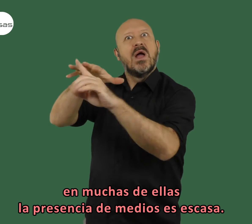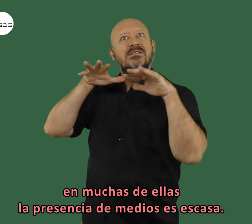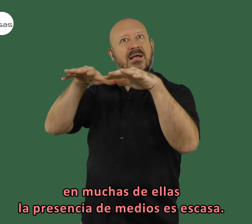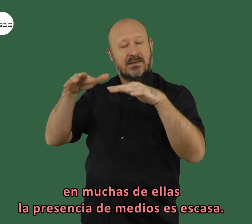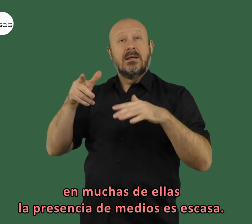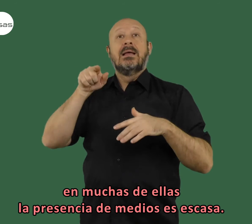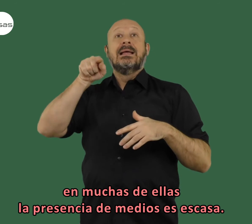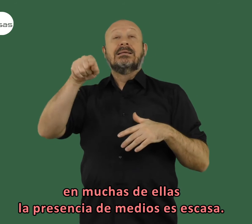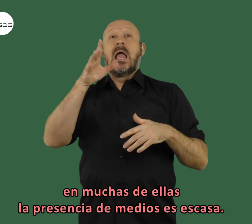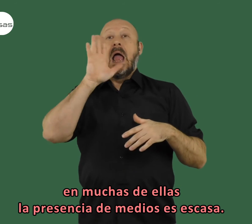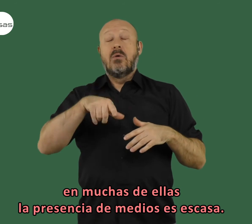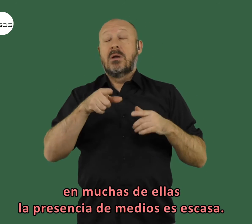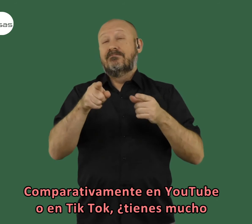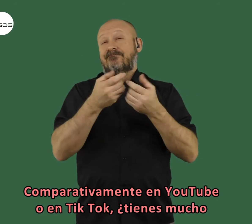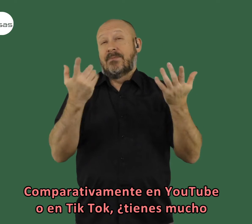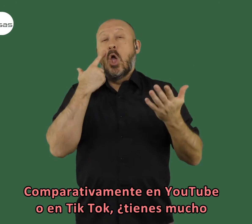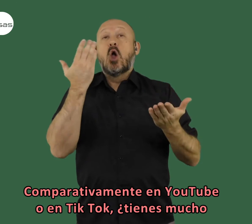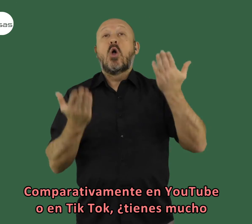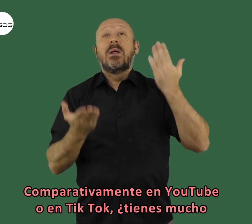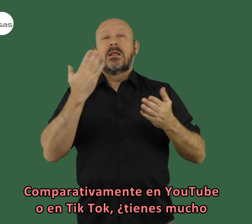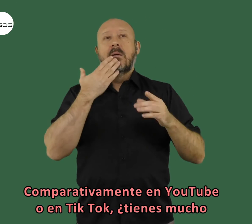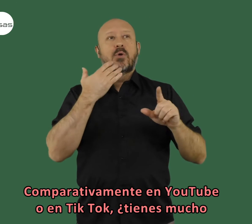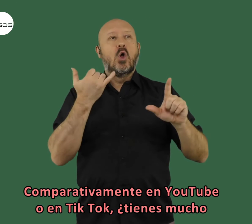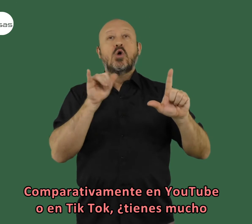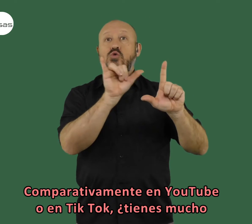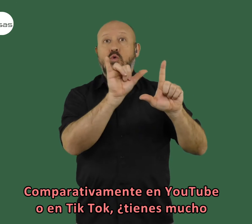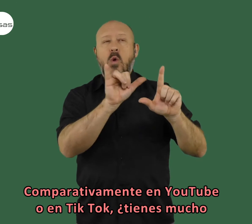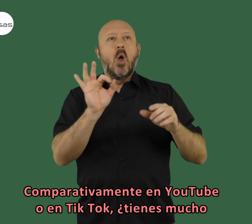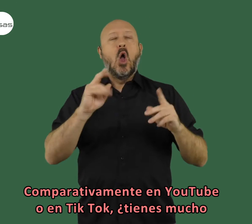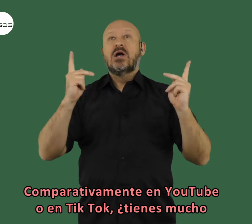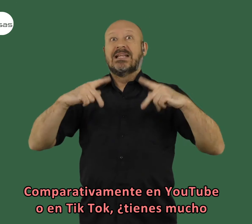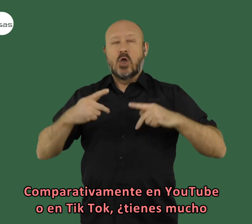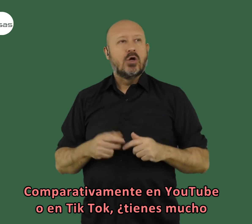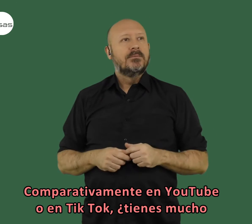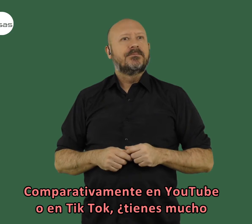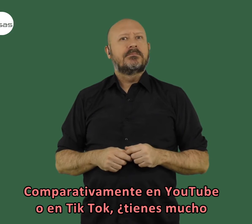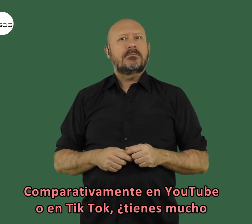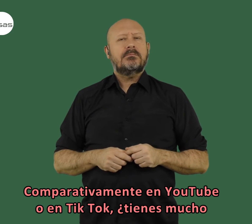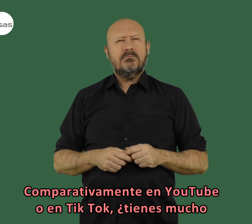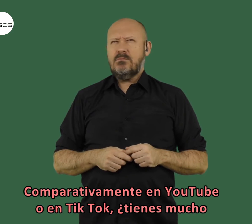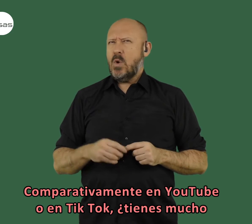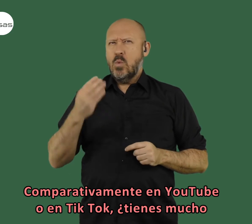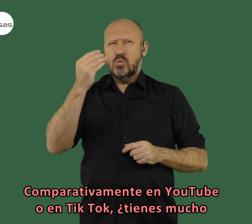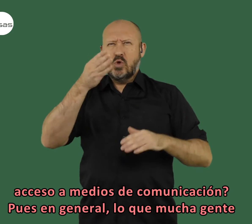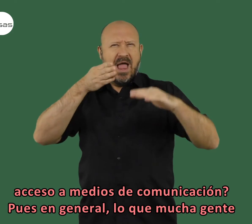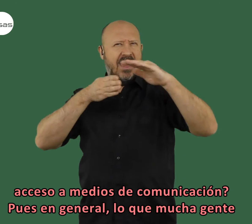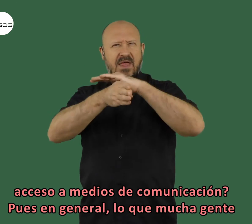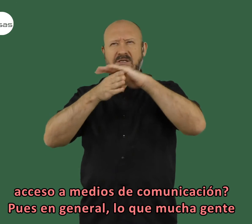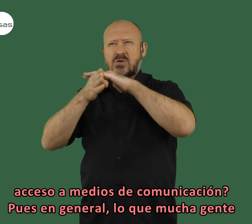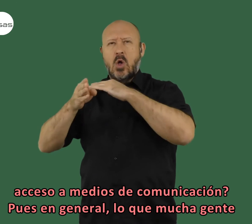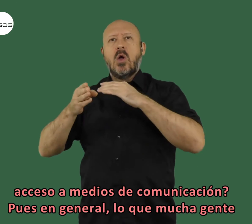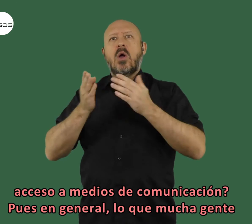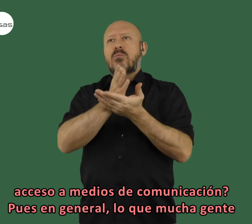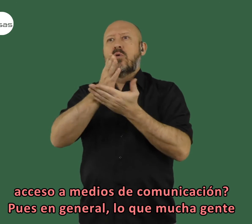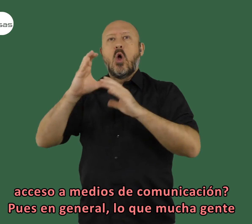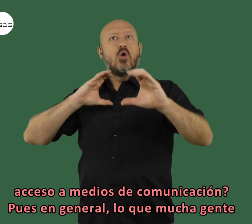en muchas de ellas pues la presencia de medios es escasa, ¿no? O sea, comparativamente en YouTube o en TikTok, ¿tienes mucho acceso a